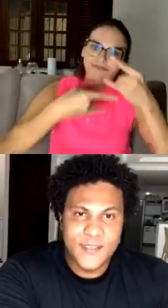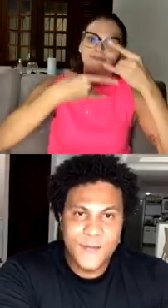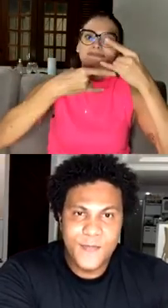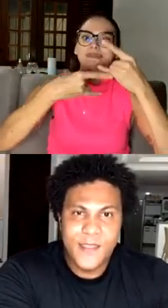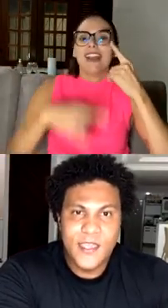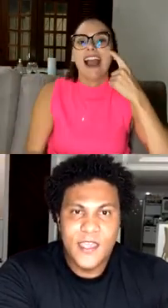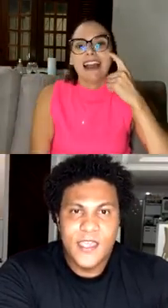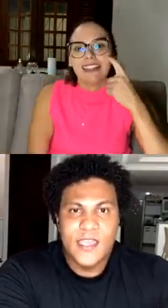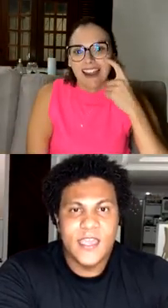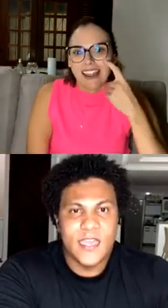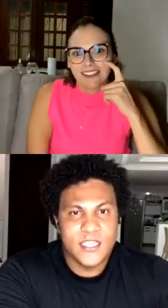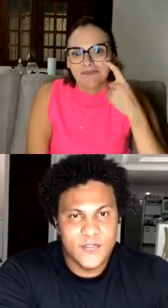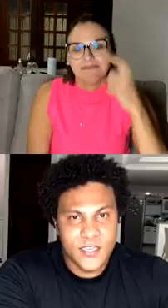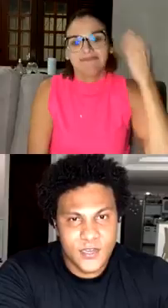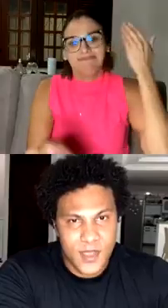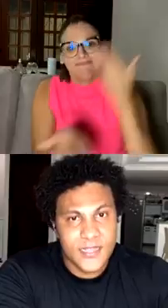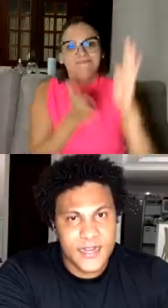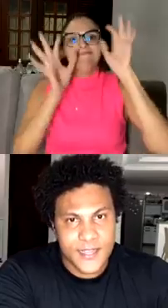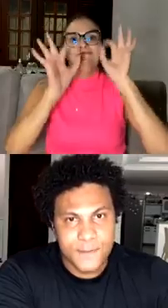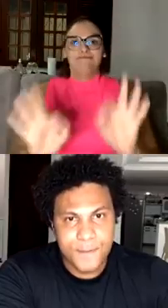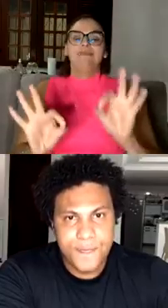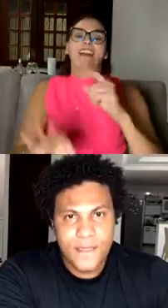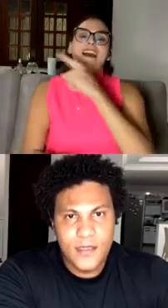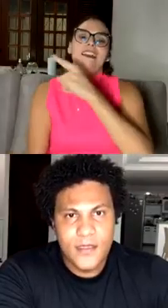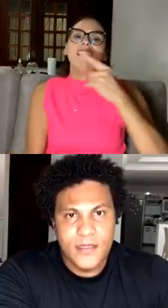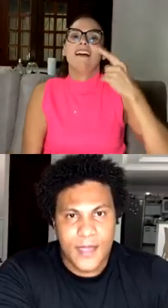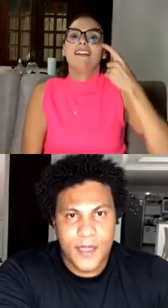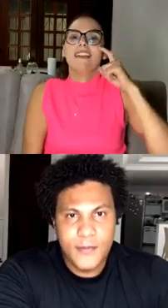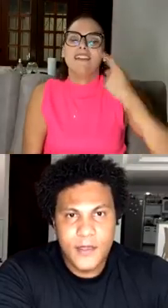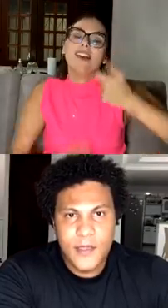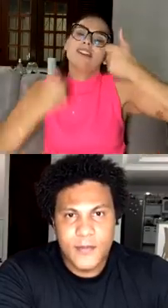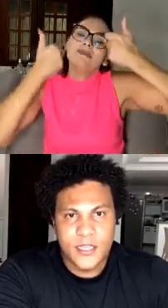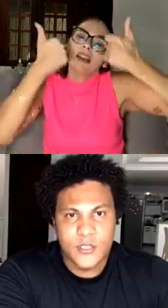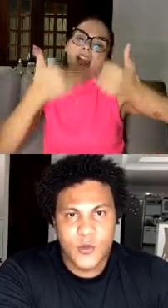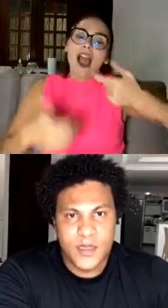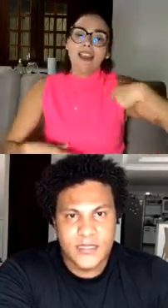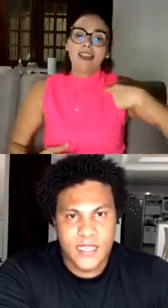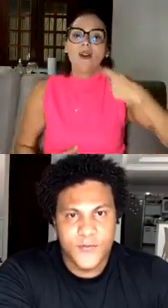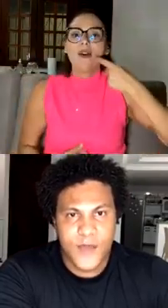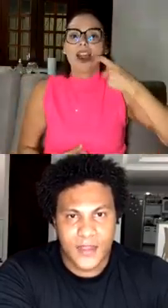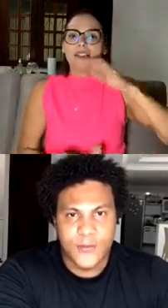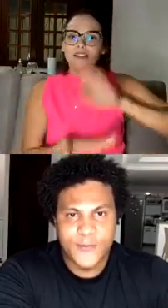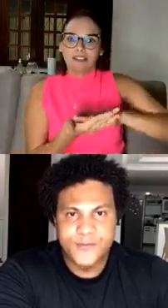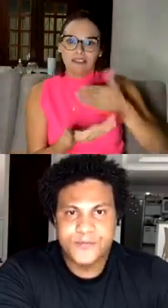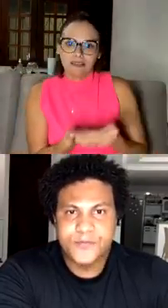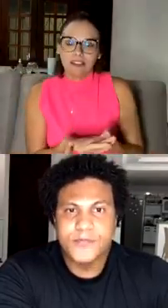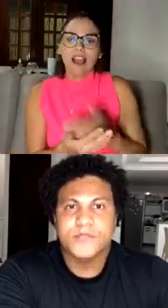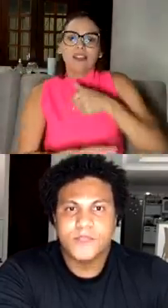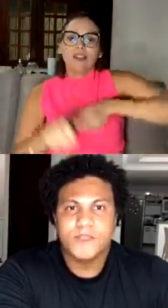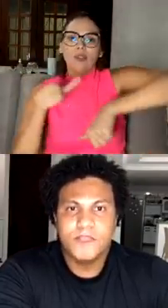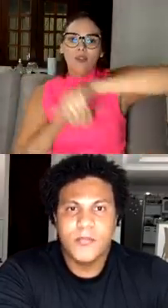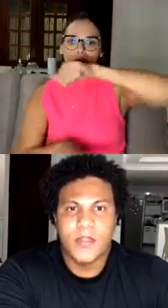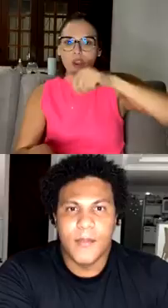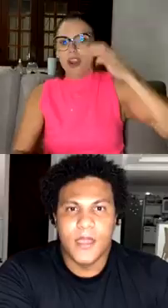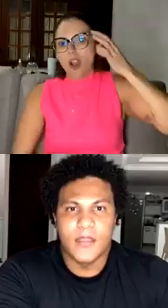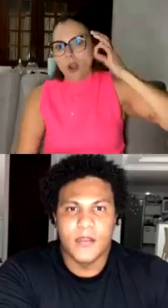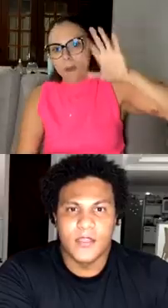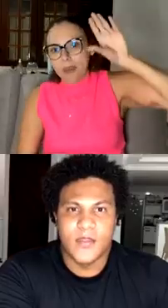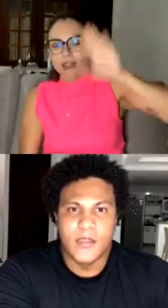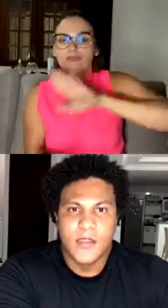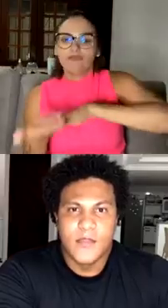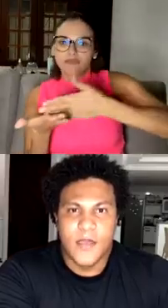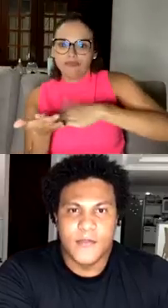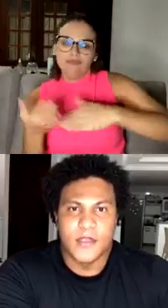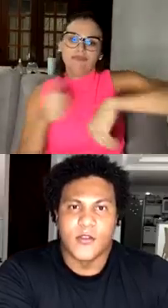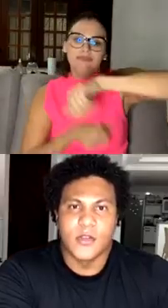sair e a gente vai chamar a André. Tá bem? Para a gente começar de fato. Tá bem? Então a gente